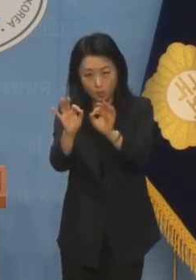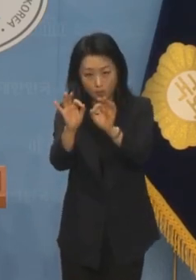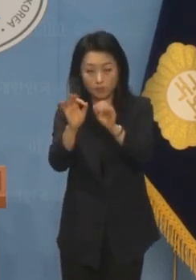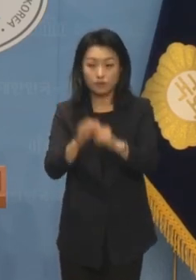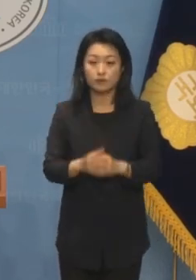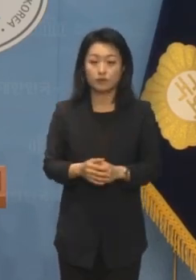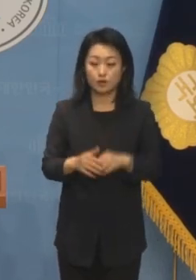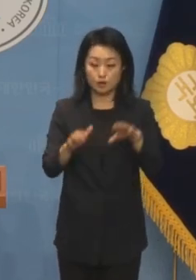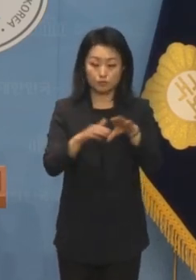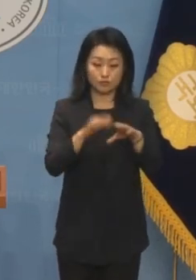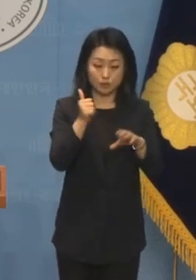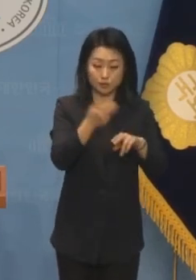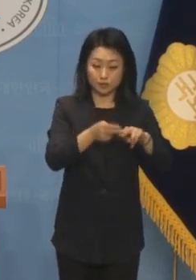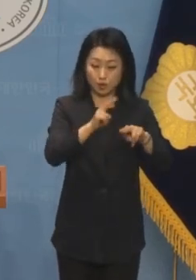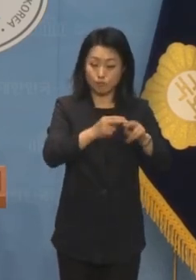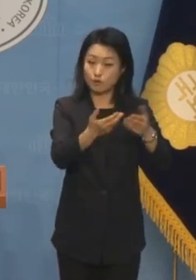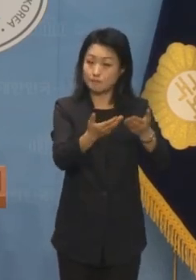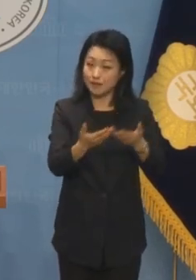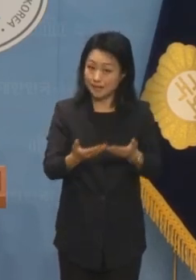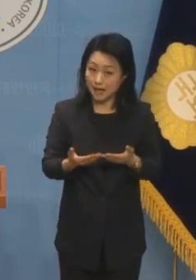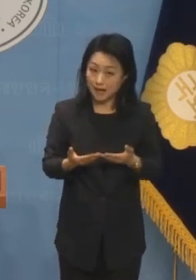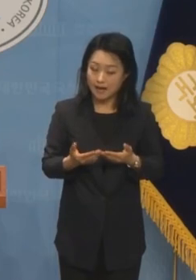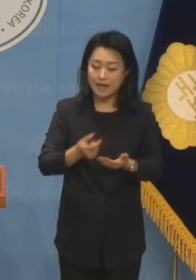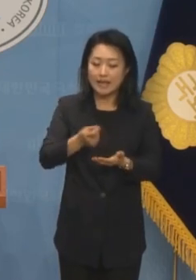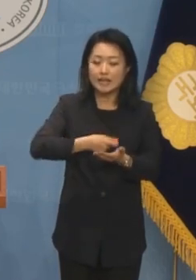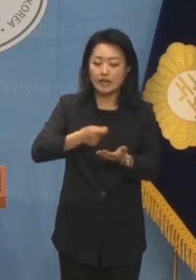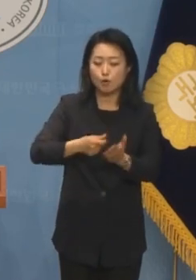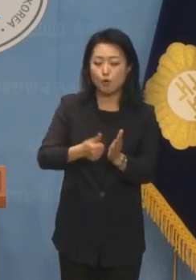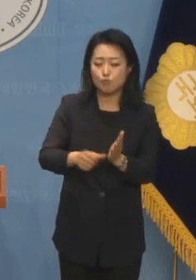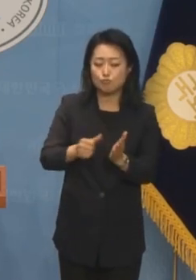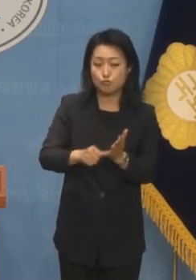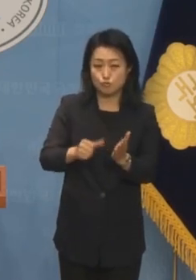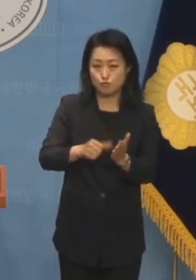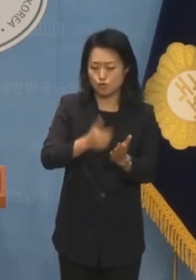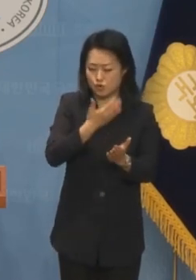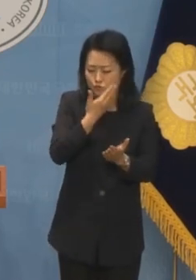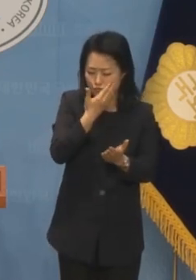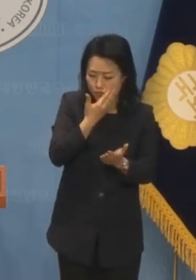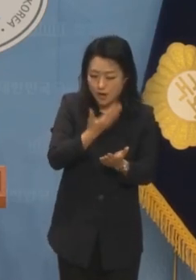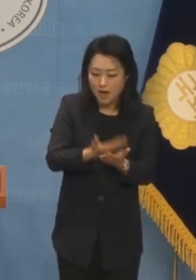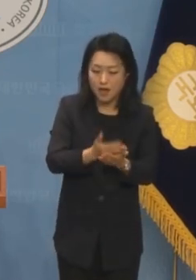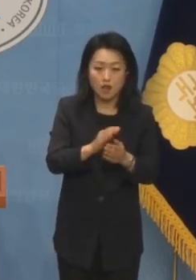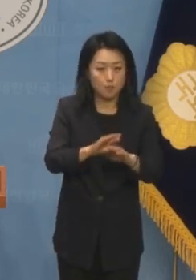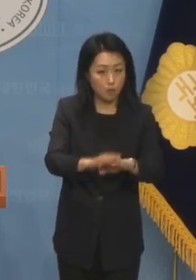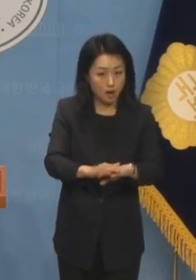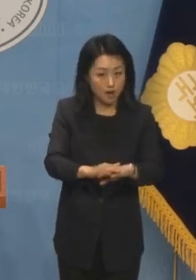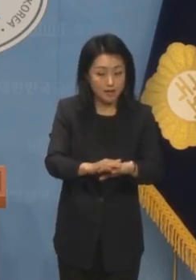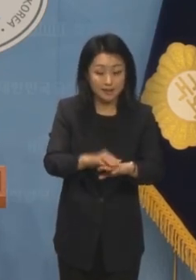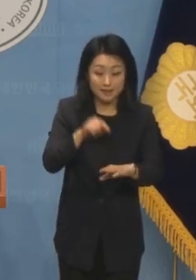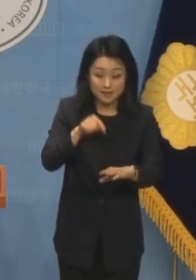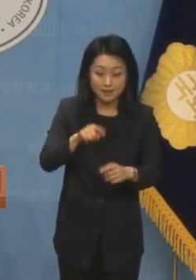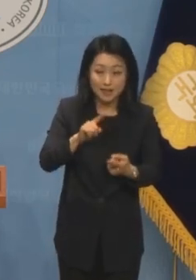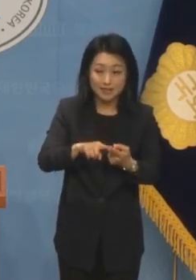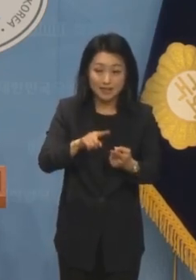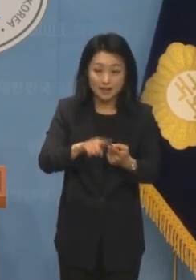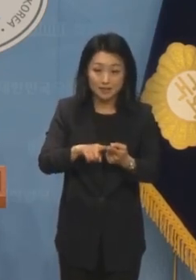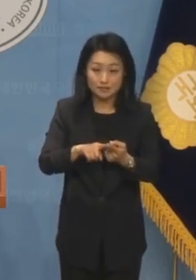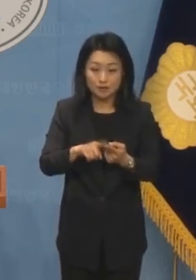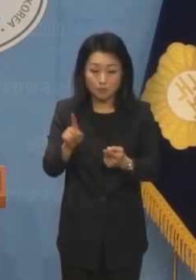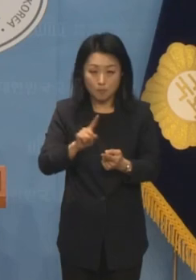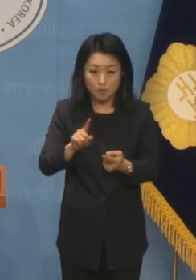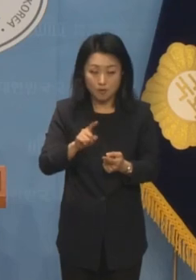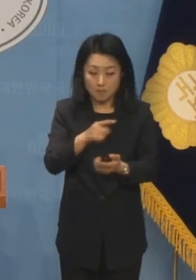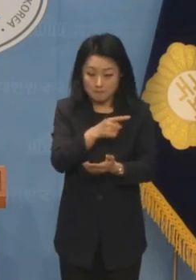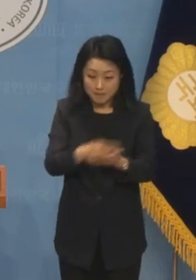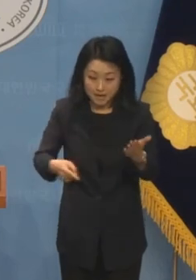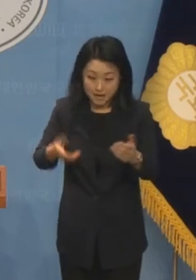대통령이 받은 선물은 대통령 기록물로 보관하도록 하고 이를 손상하거나 무단 반출시킨